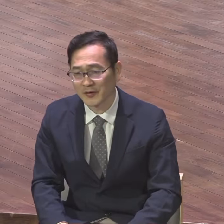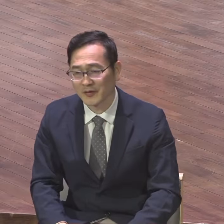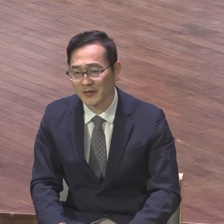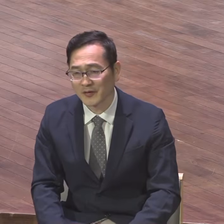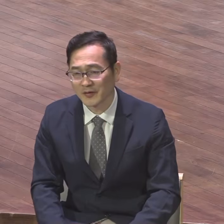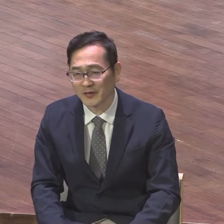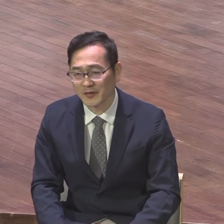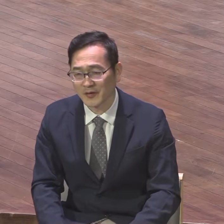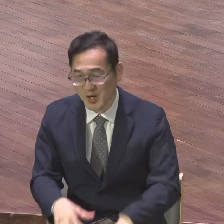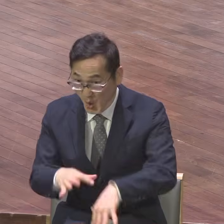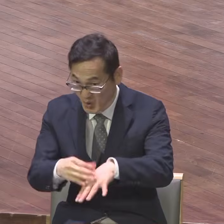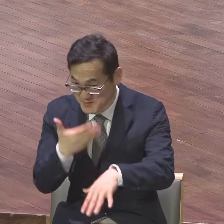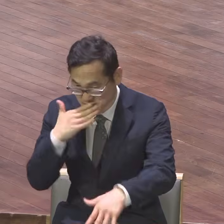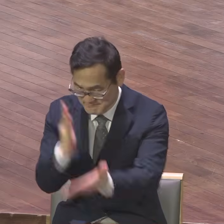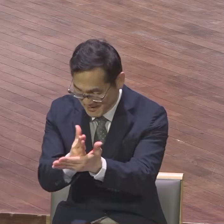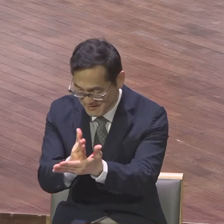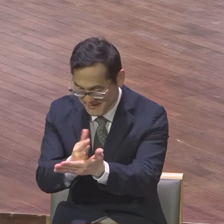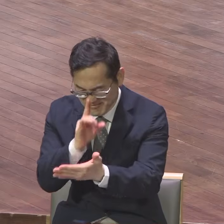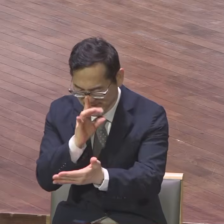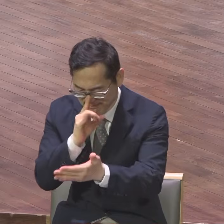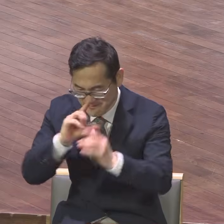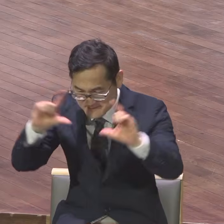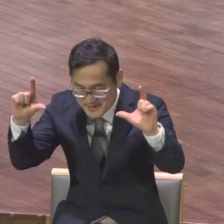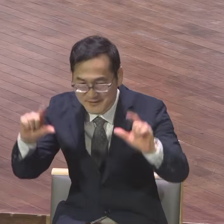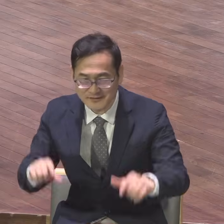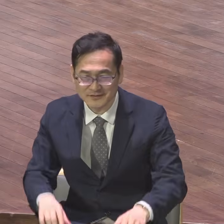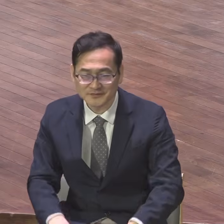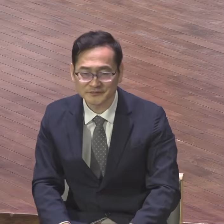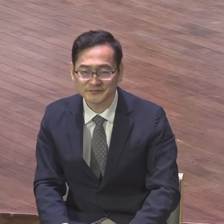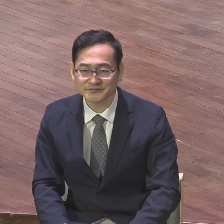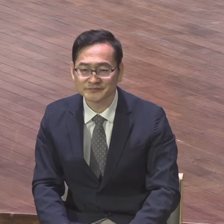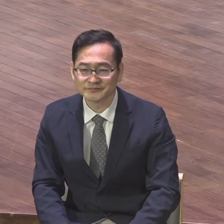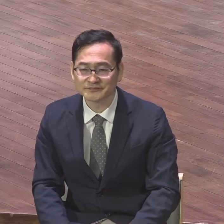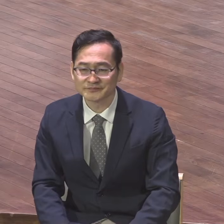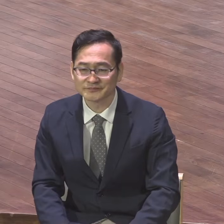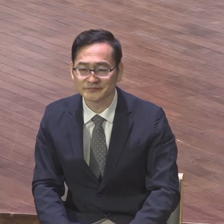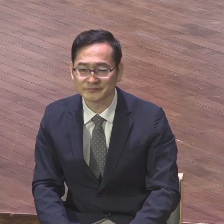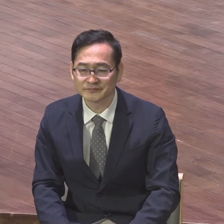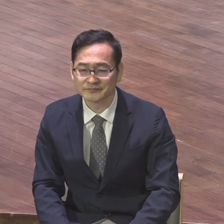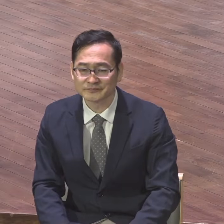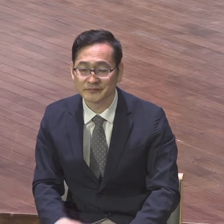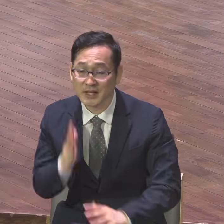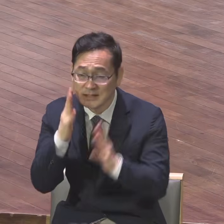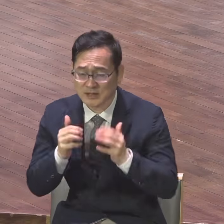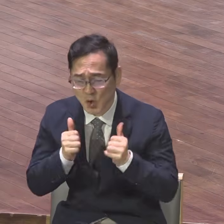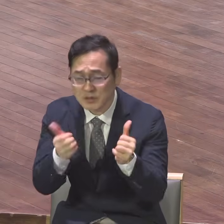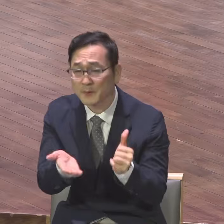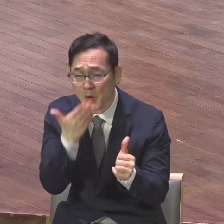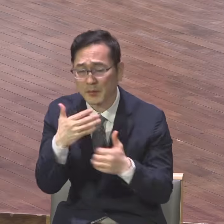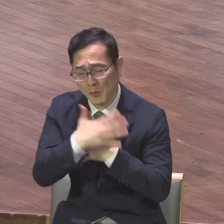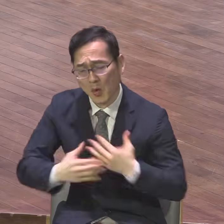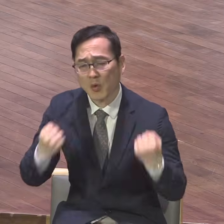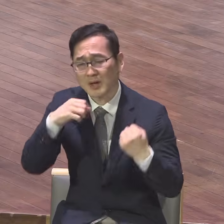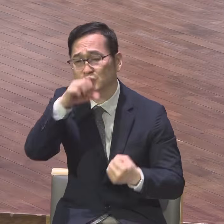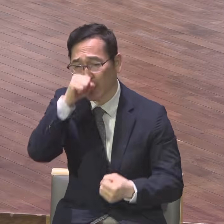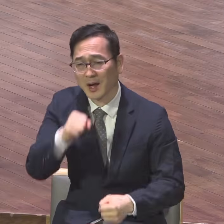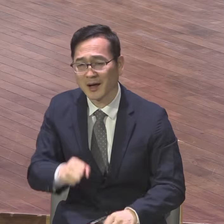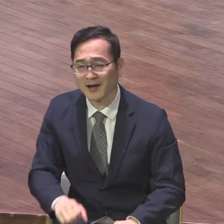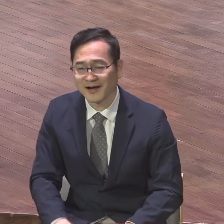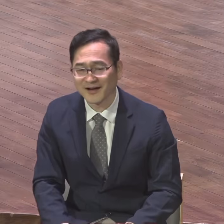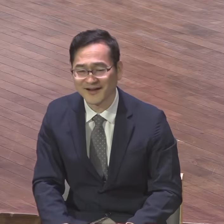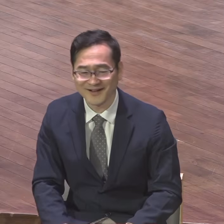채식만 먹어야 된다. 고기 먹으면 안 된다. 채식 좋지요. 몸에 건강에 좋지요. 채식 좋습니다.